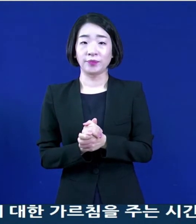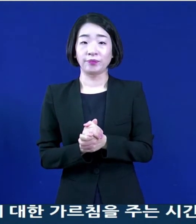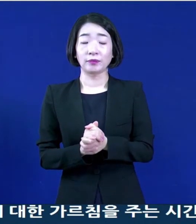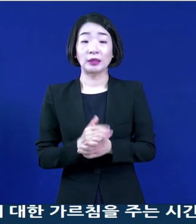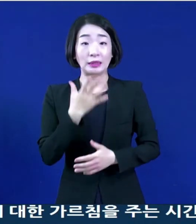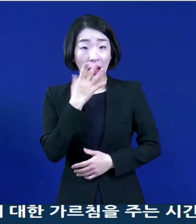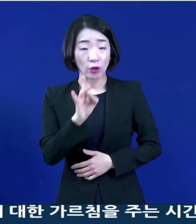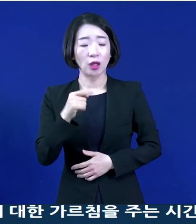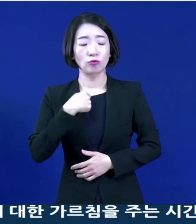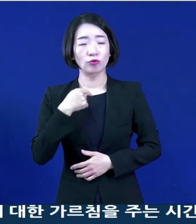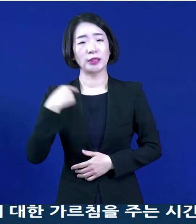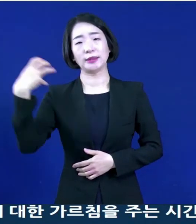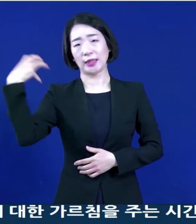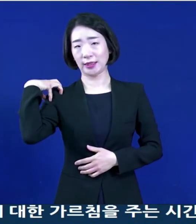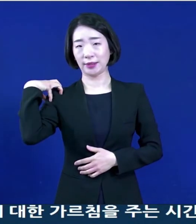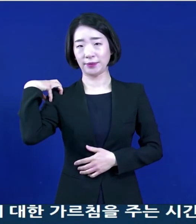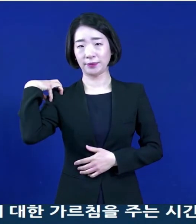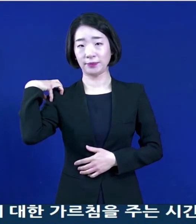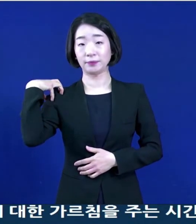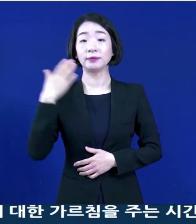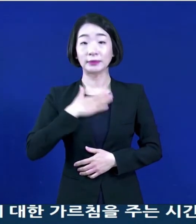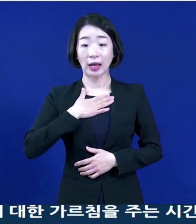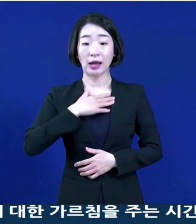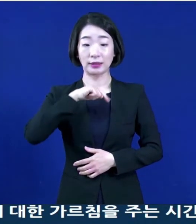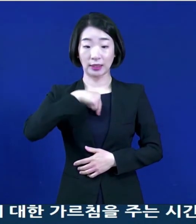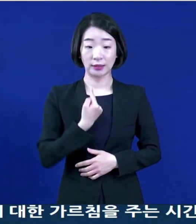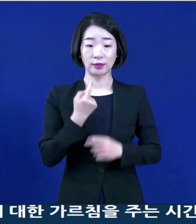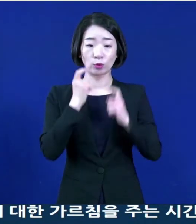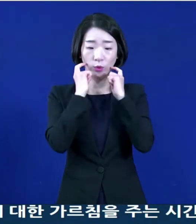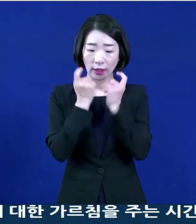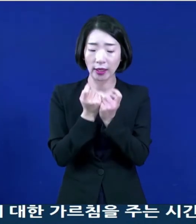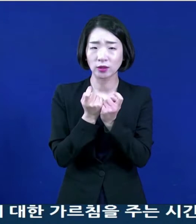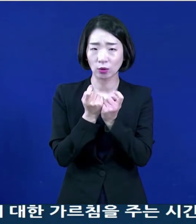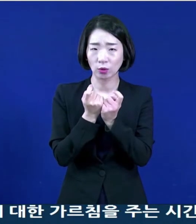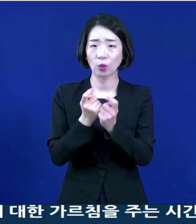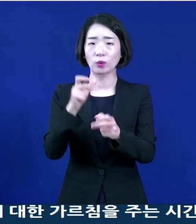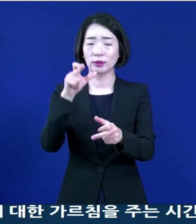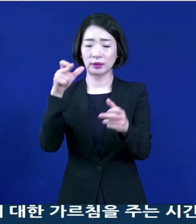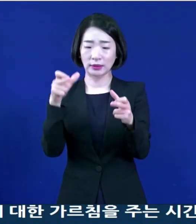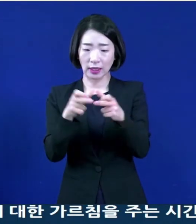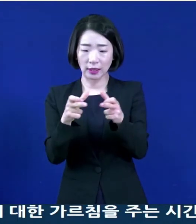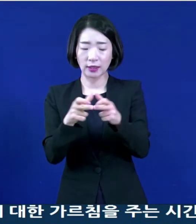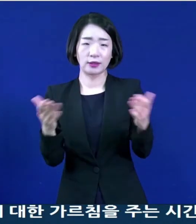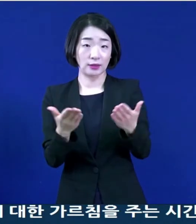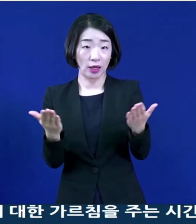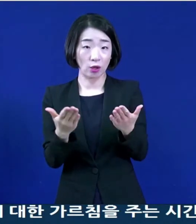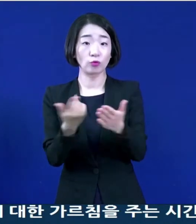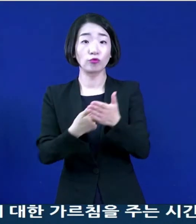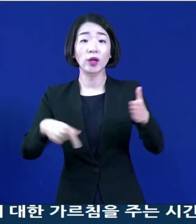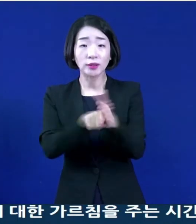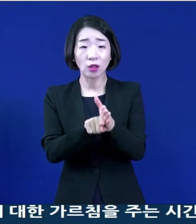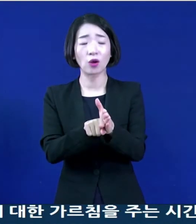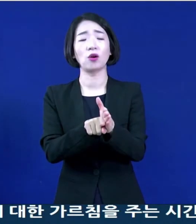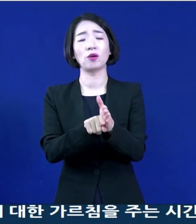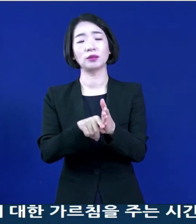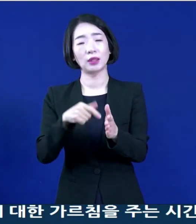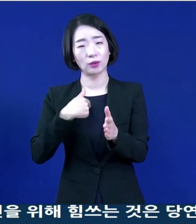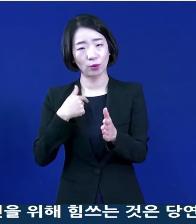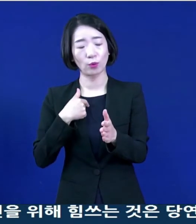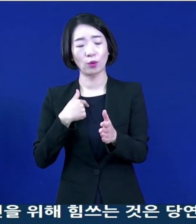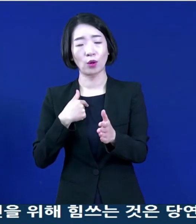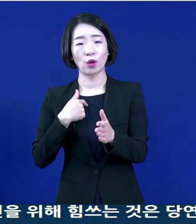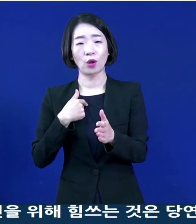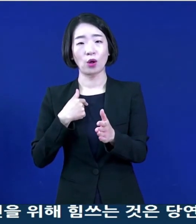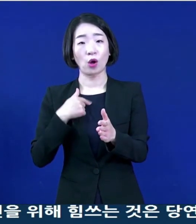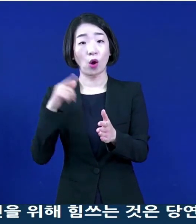해야 되고요, 나 자신도 개인적으로 장애의 사역을 위해서 무언가